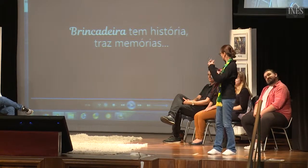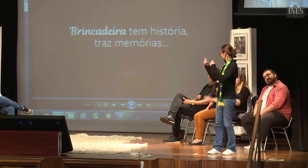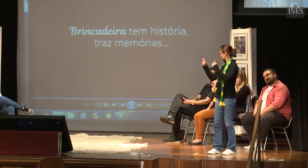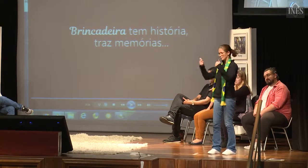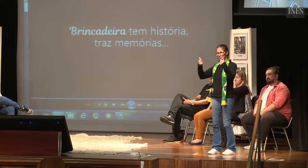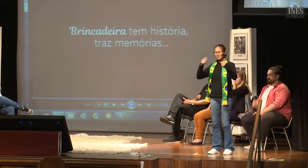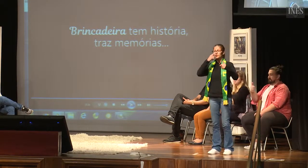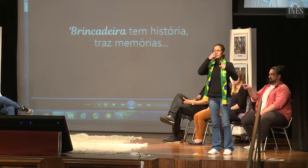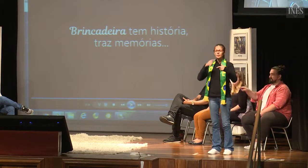Dá para ver?